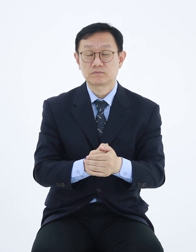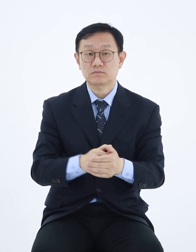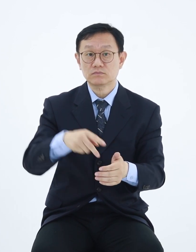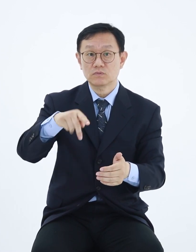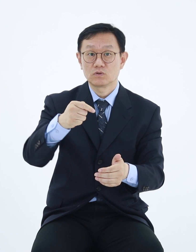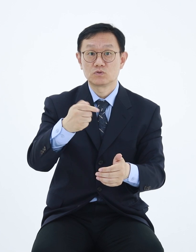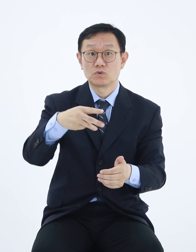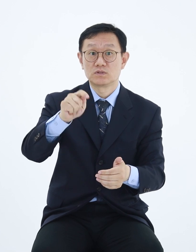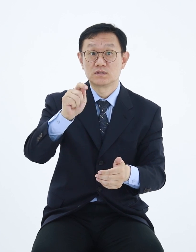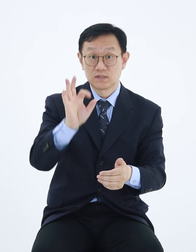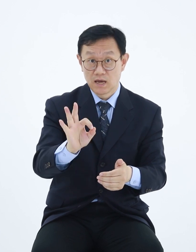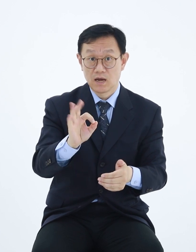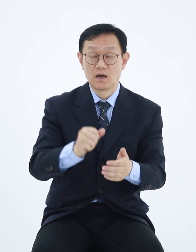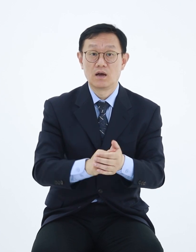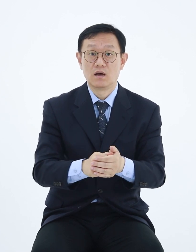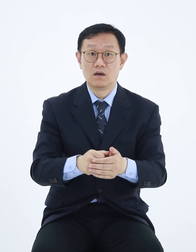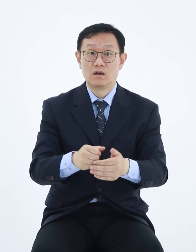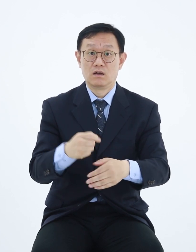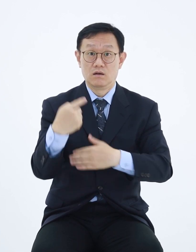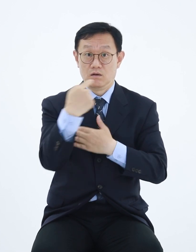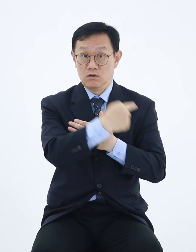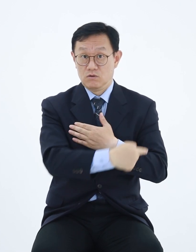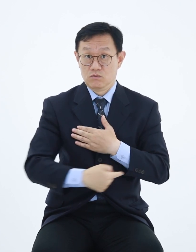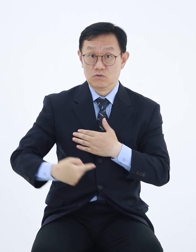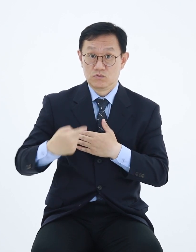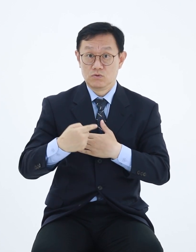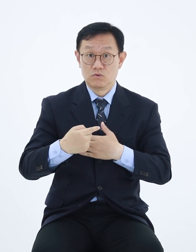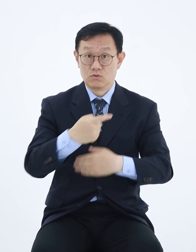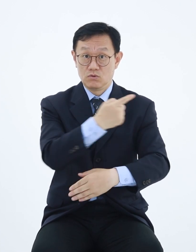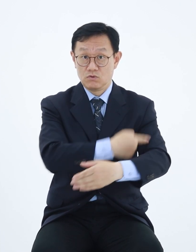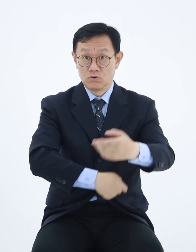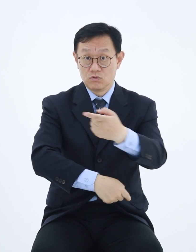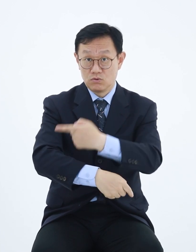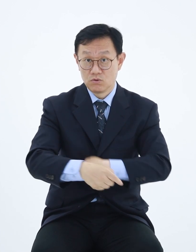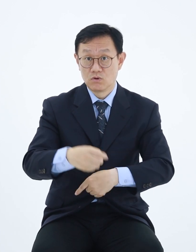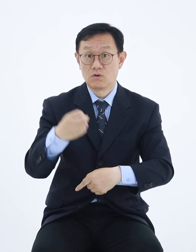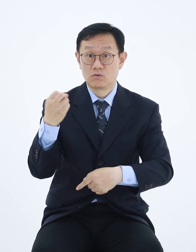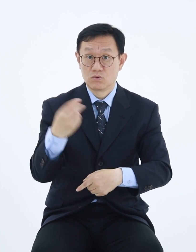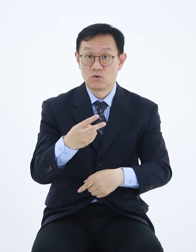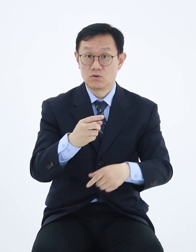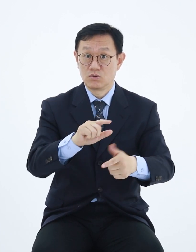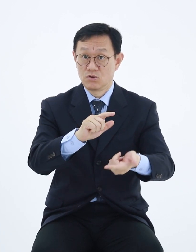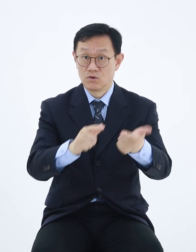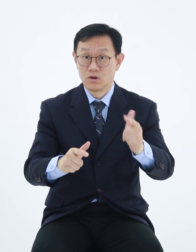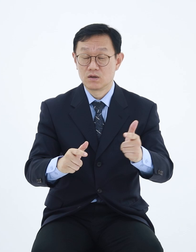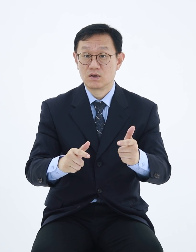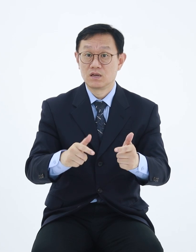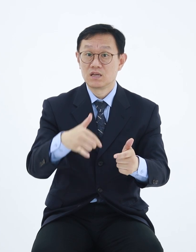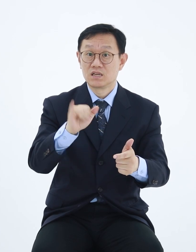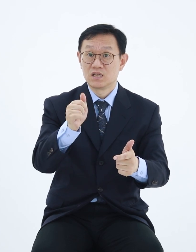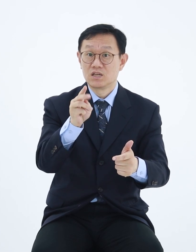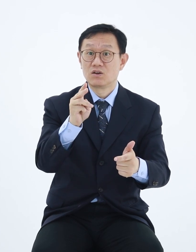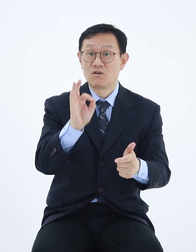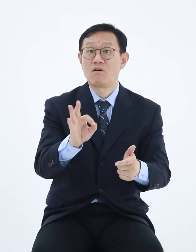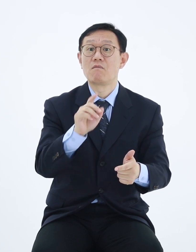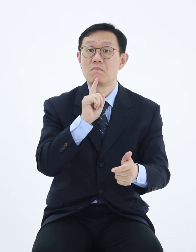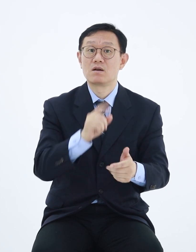손상. 신체 구조상해 혹은 생리학적 기능상의 손실 혹은 기형을 말한다. 여기서